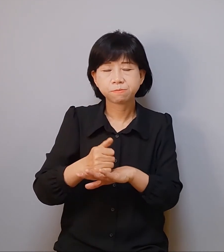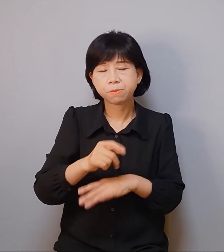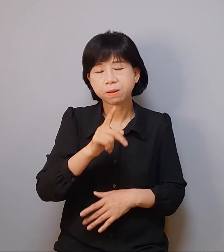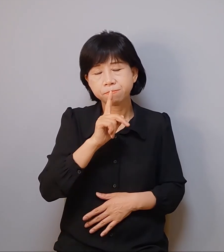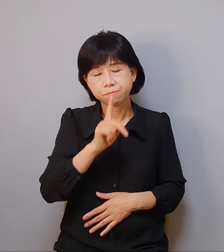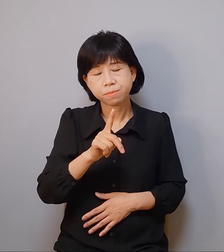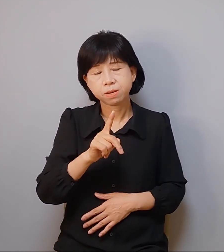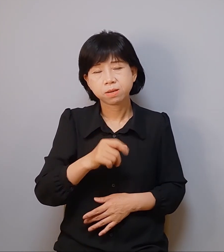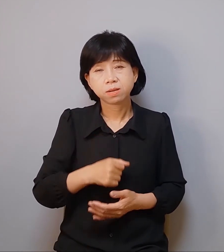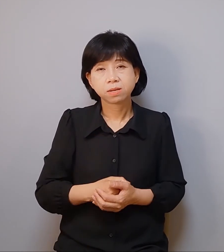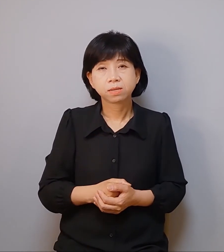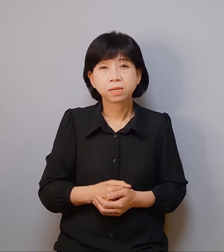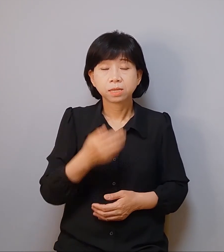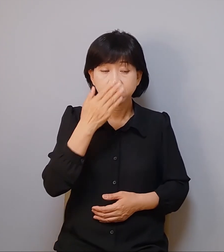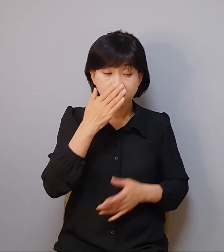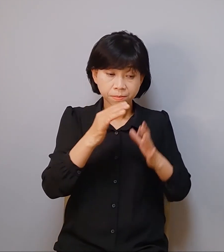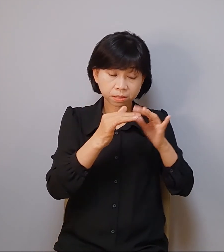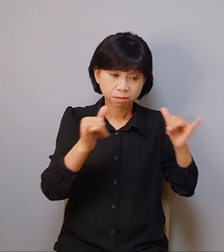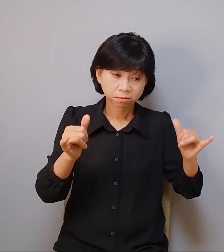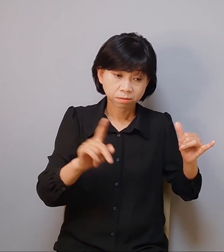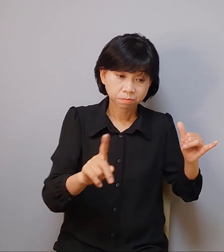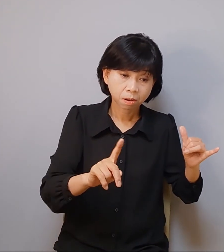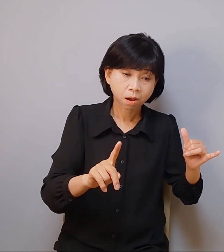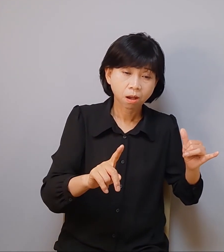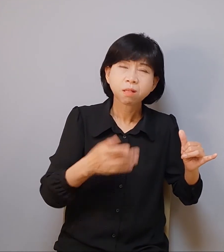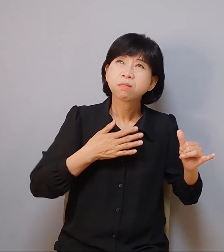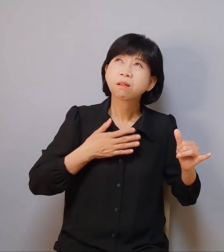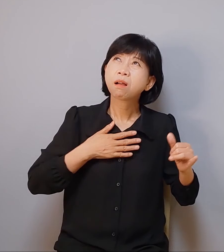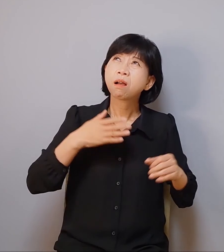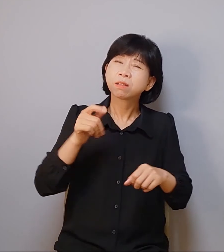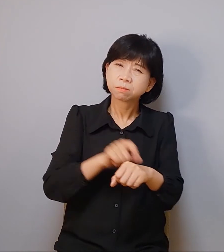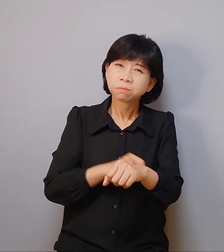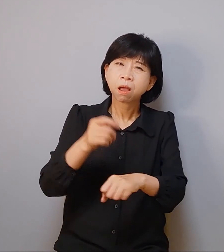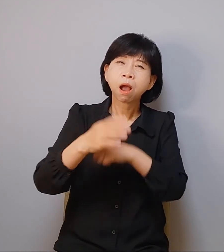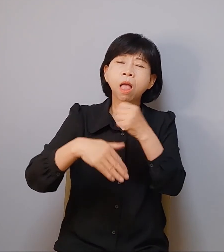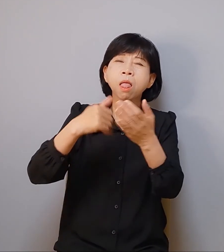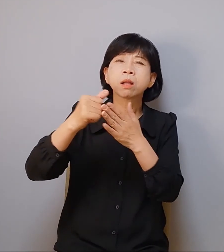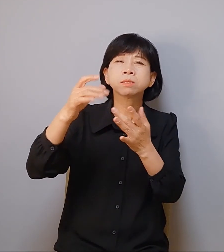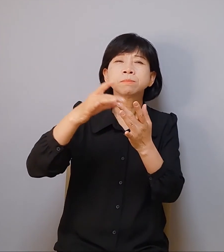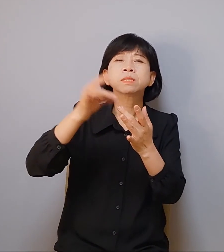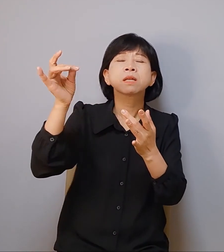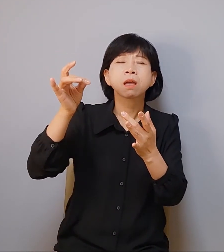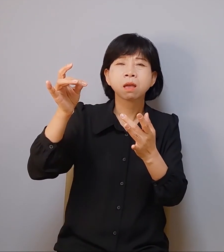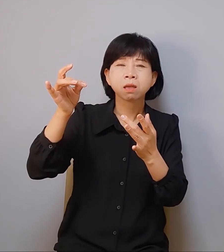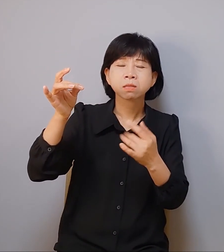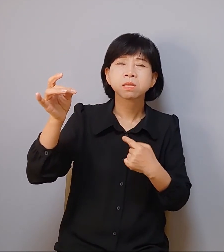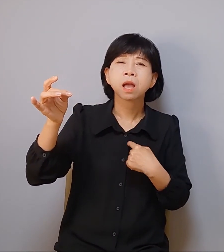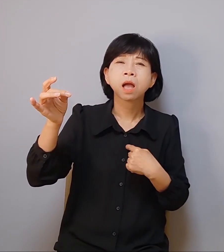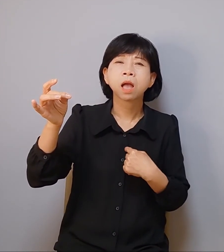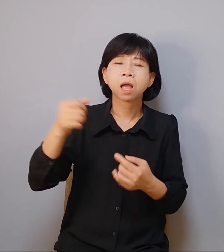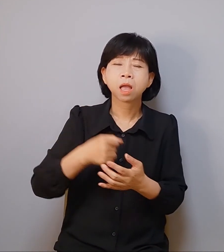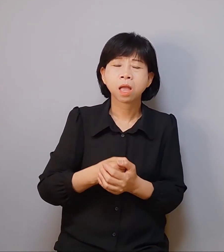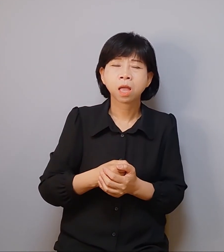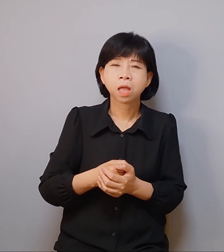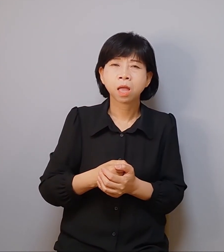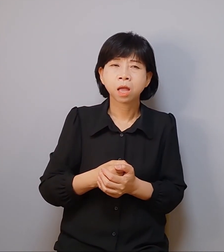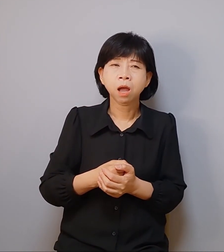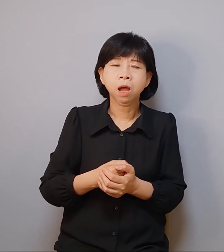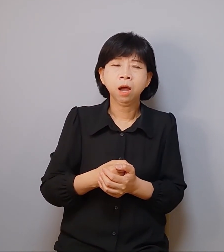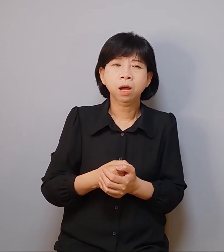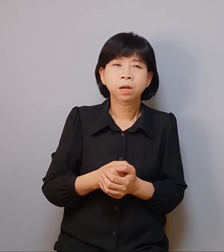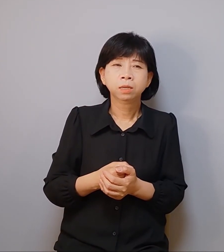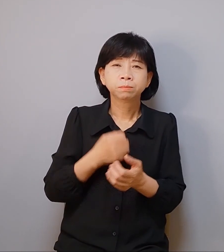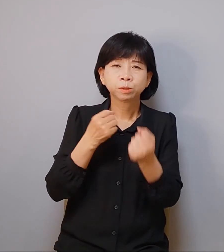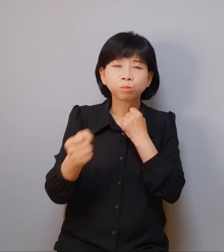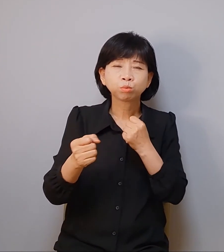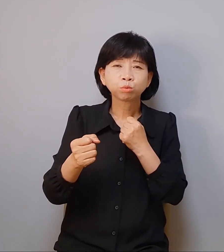너무 강한데 영적으로 타락한 거예요. 그리고 뭔가 우상을 만들어서 이게 하나님이다 라고 하는 어처구니 없는